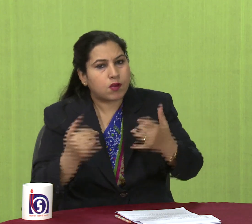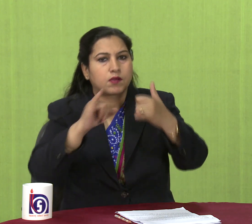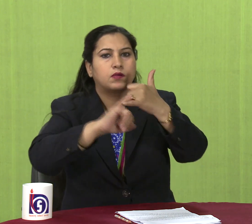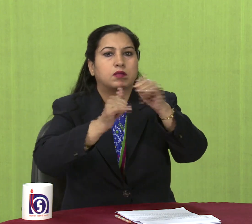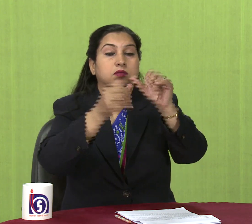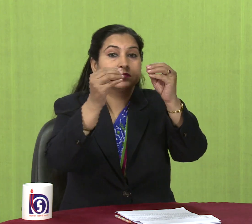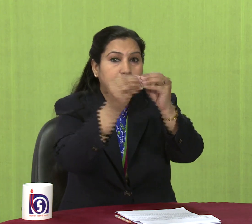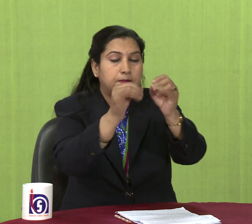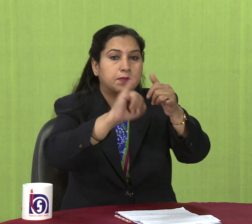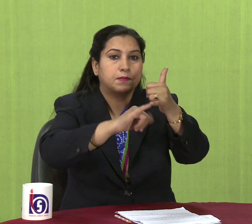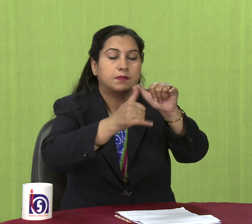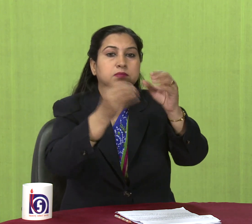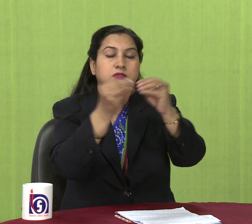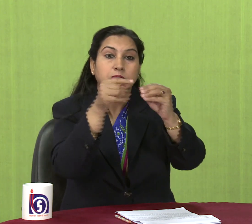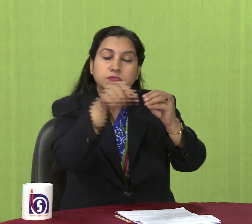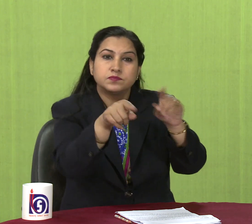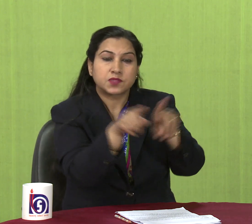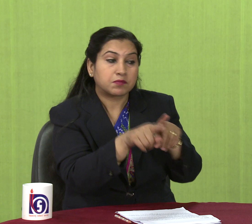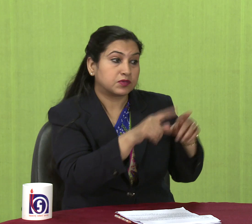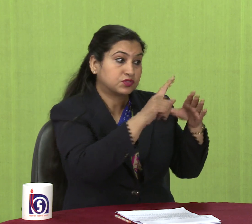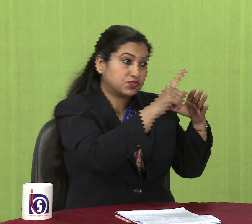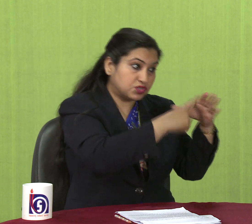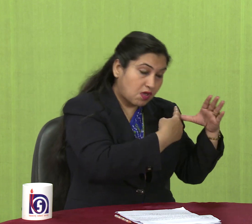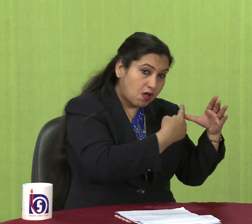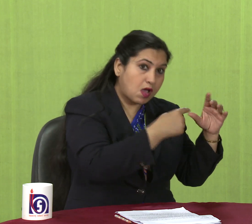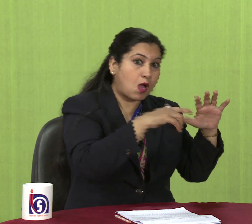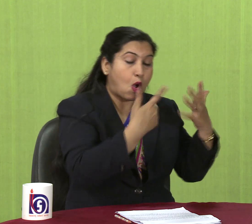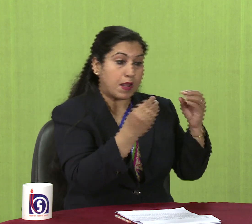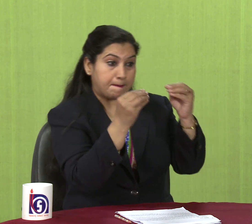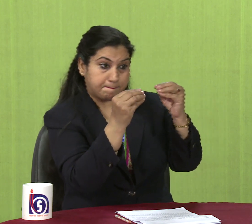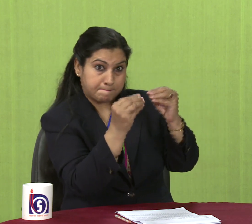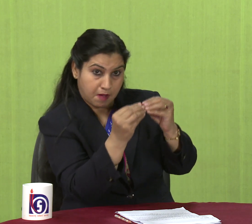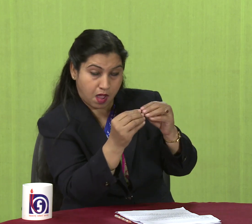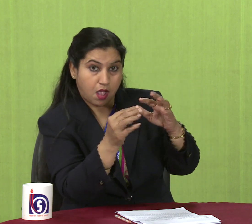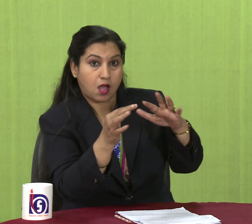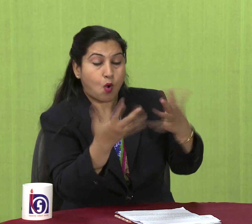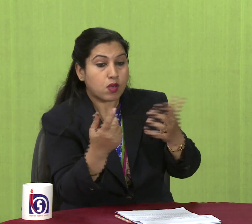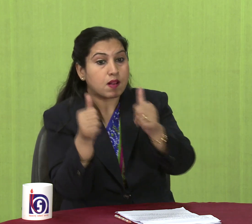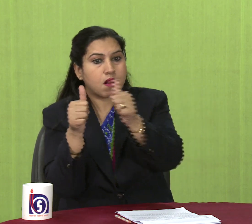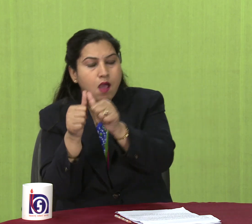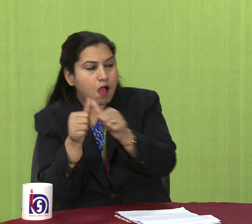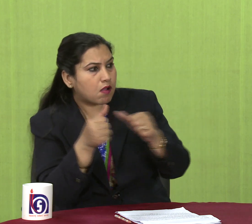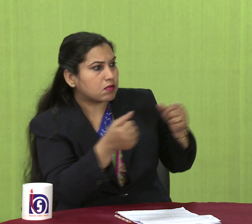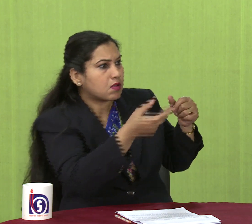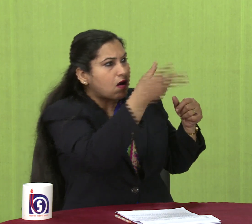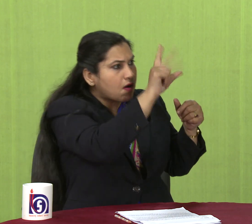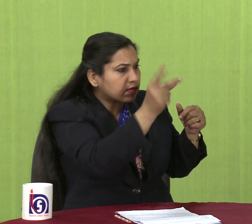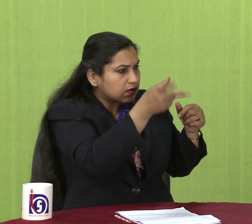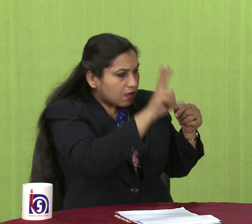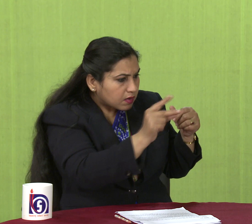क्रमशः ज, ब और आ की आवृत्ति होने से अनुप्रास